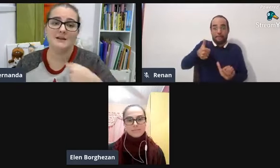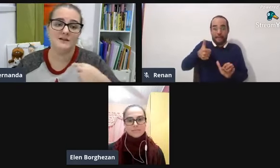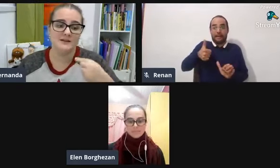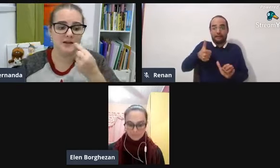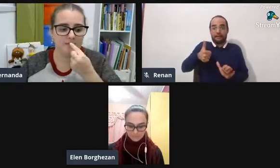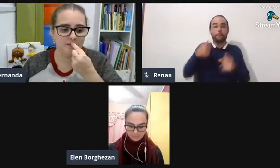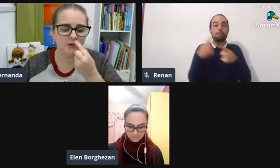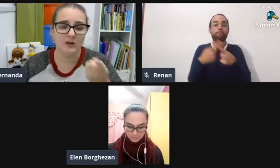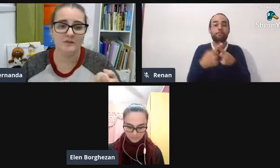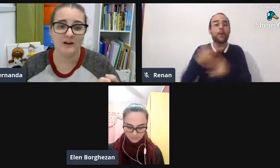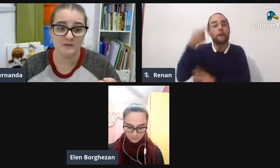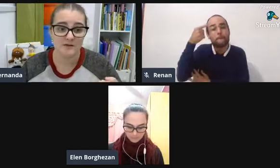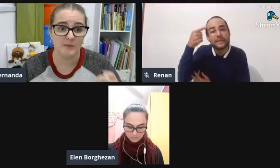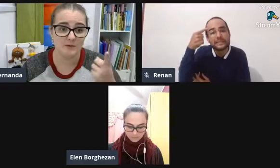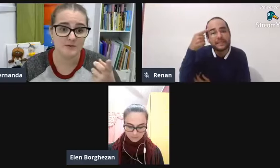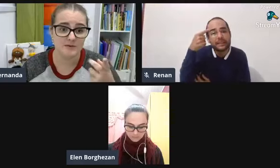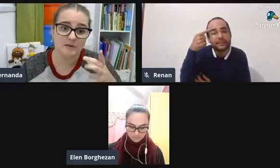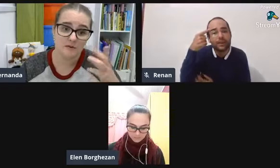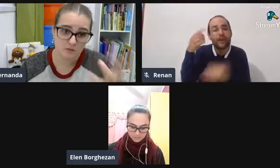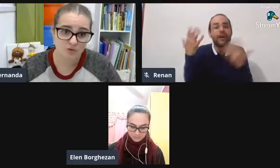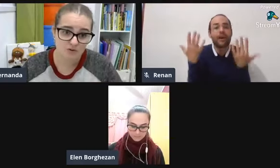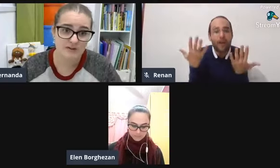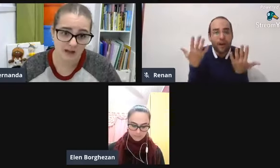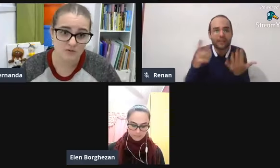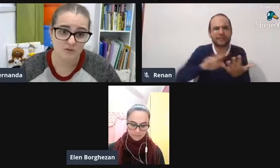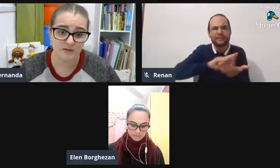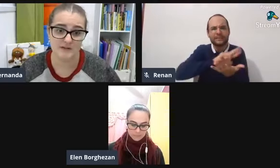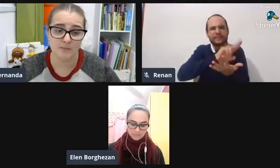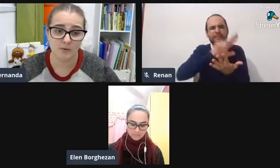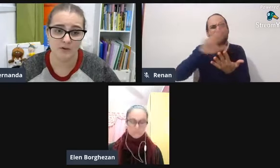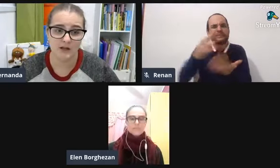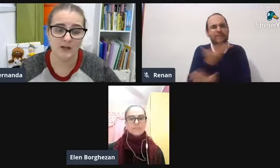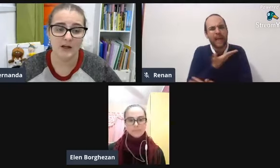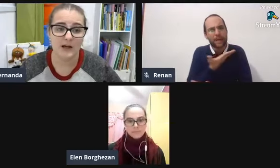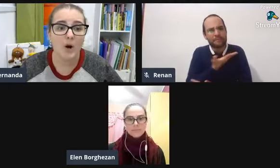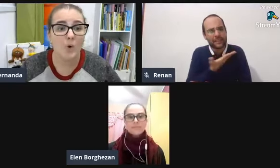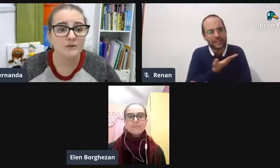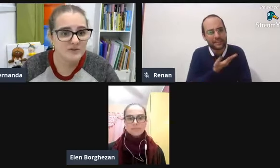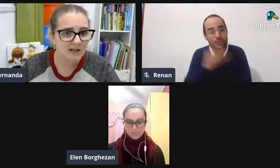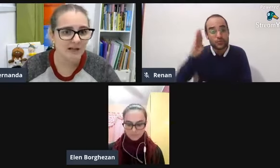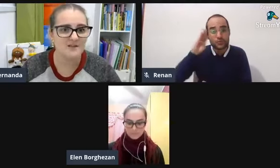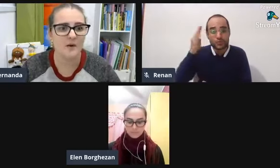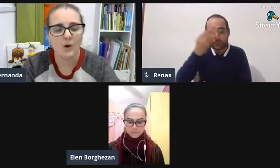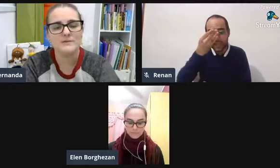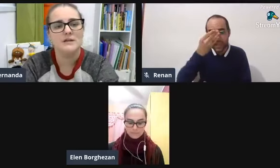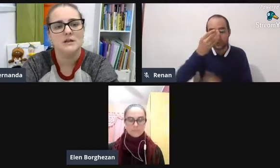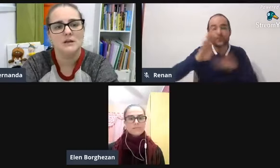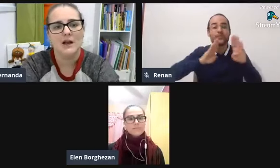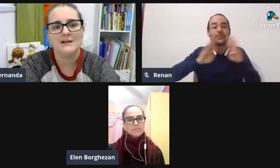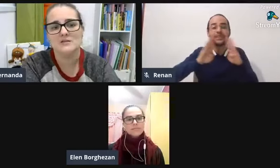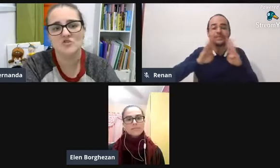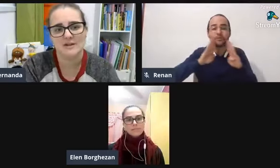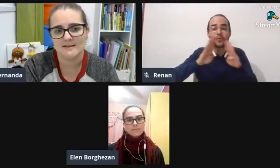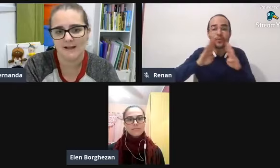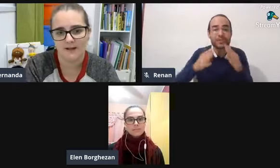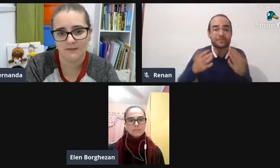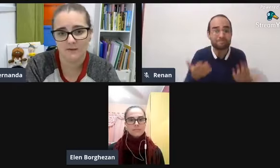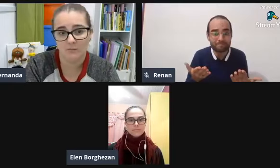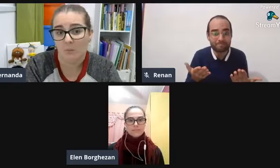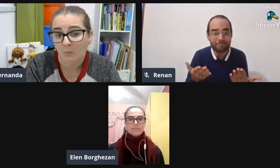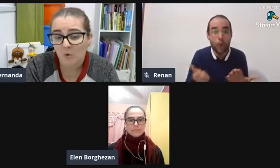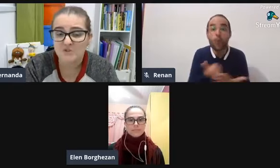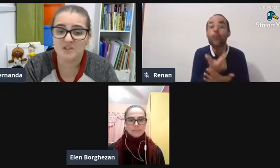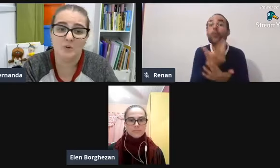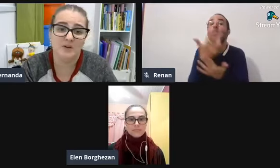fico pensando assim, eu tenho vários amigos surdos cegos no Facebook. Quantos deles vão conseguir assistir essa